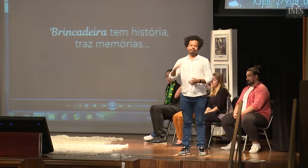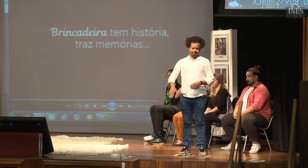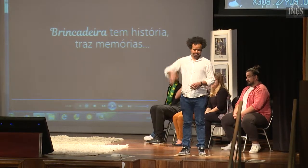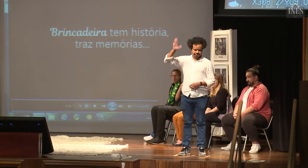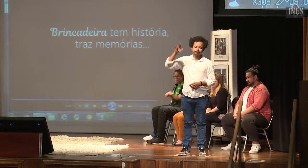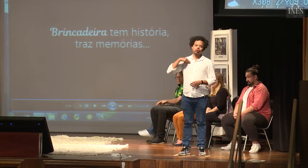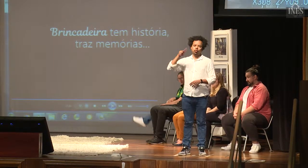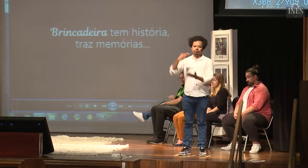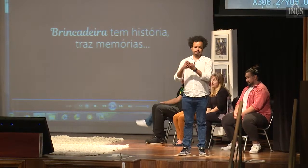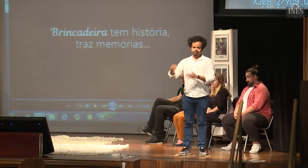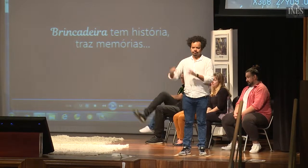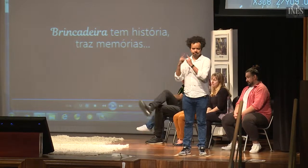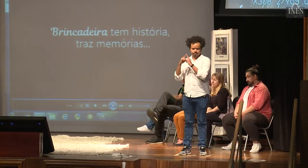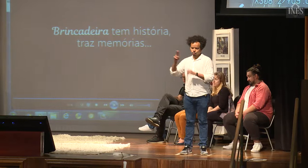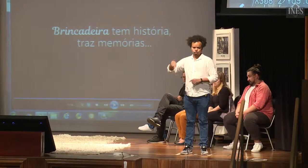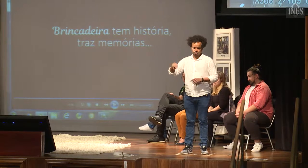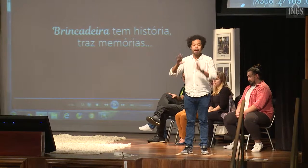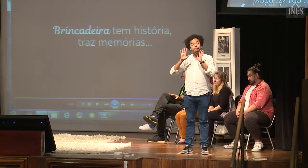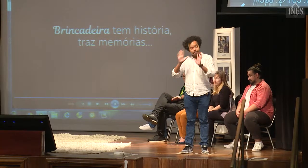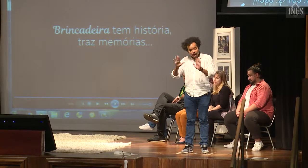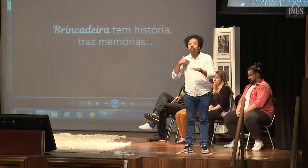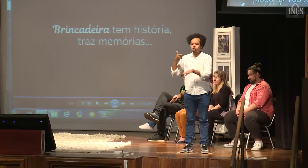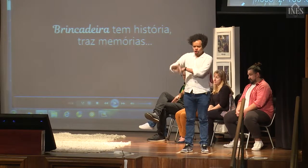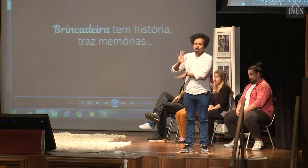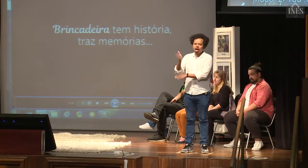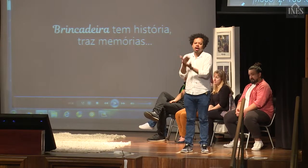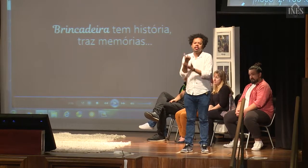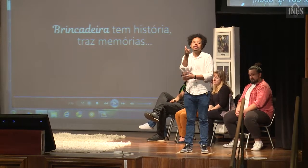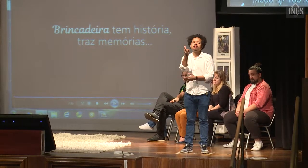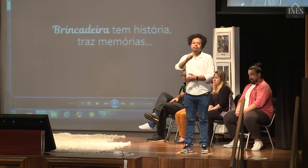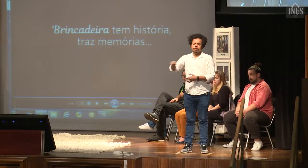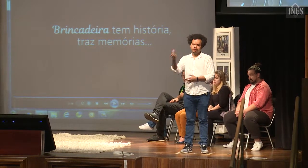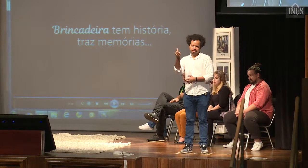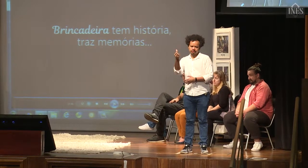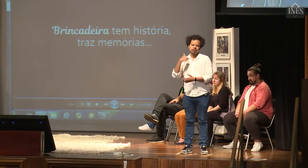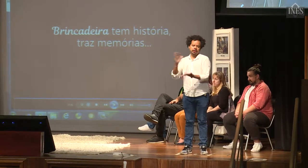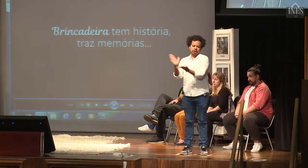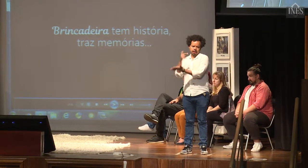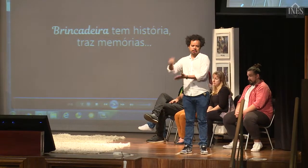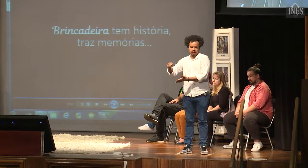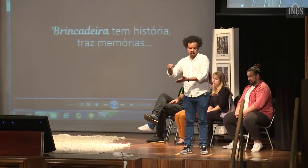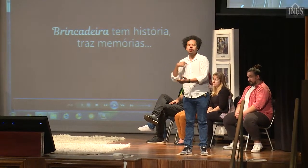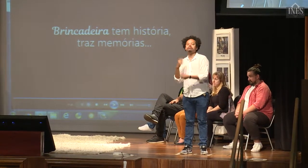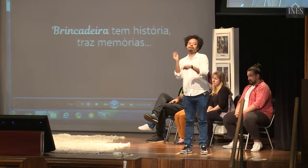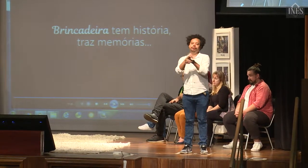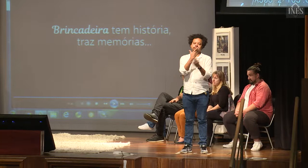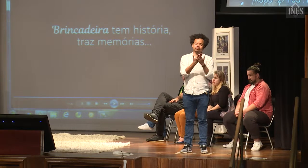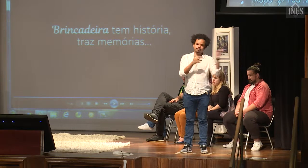Então, eu não estudei aqui no INES, nunca estudei aqui, mas participava, fiquei aqui fazendo durante